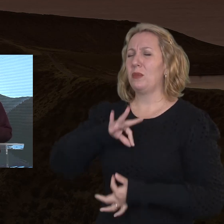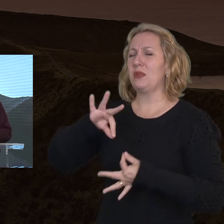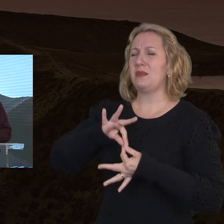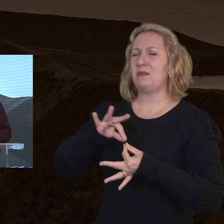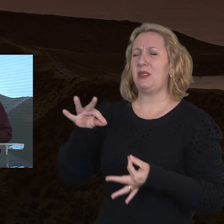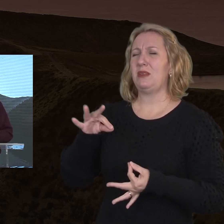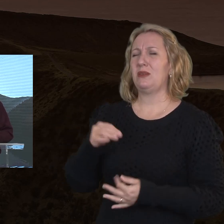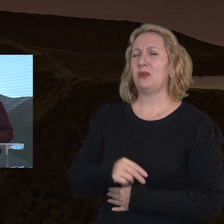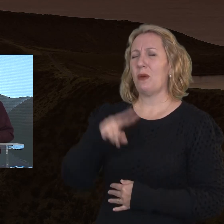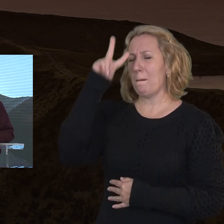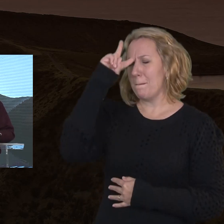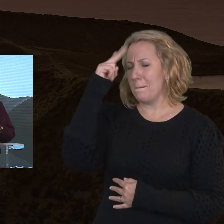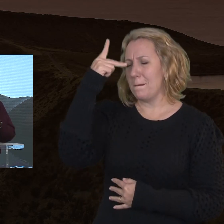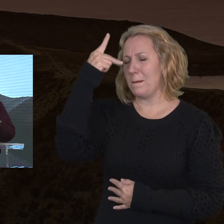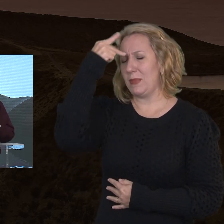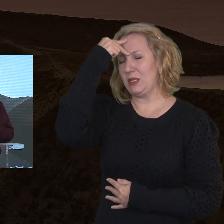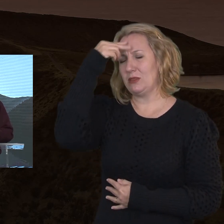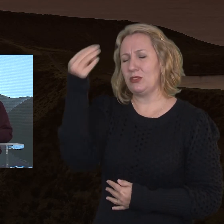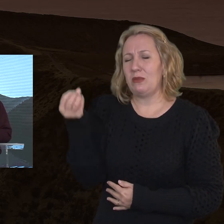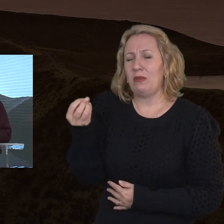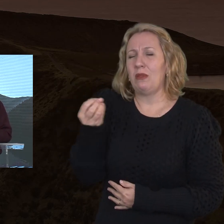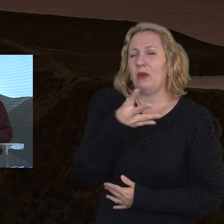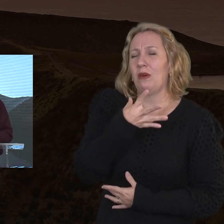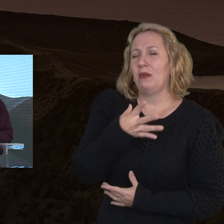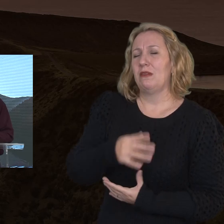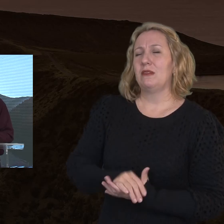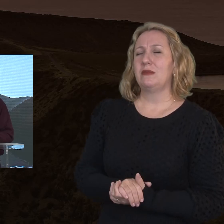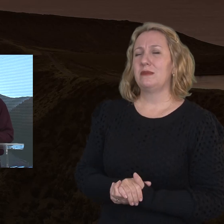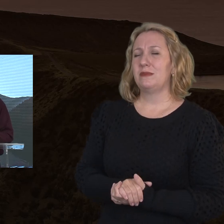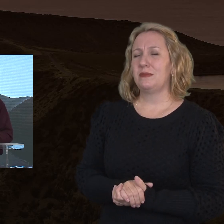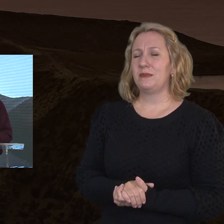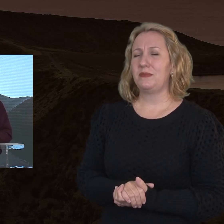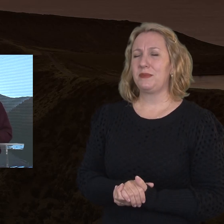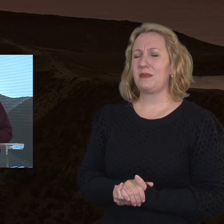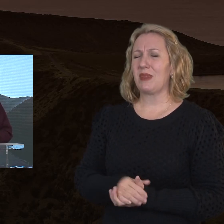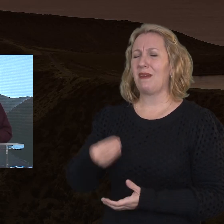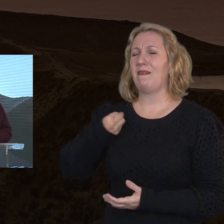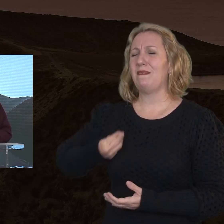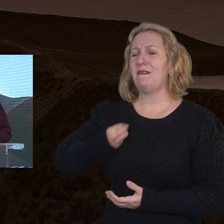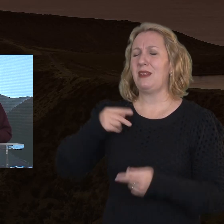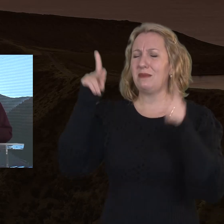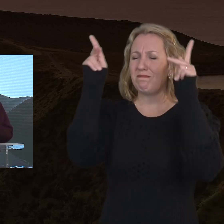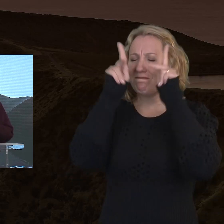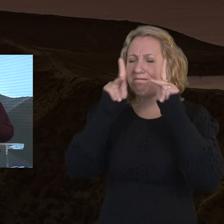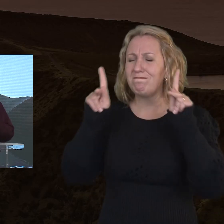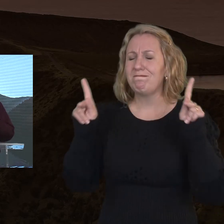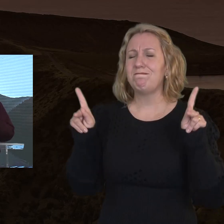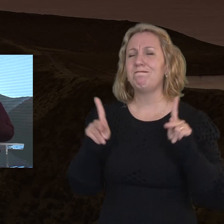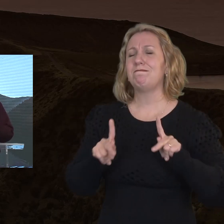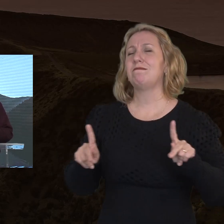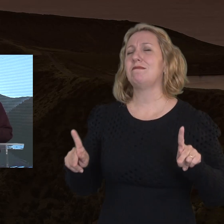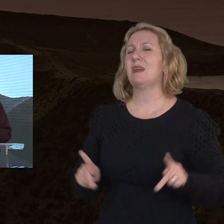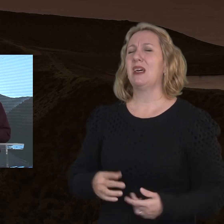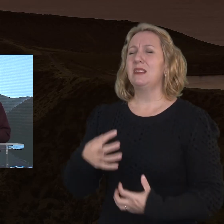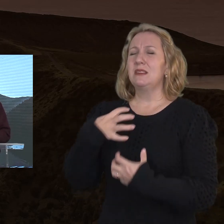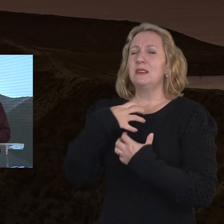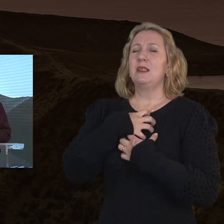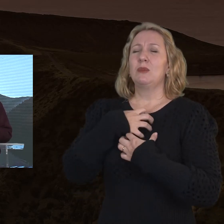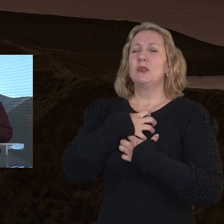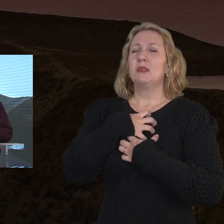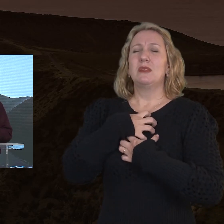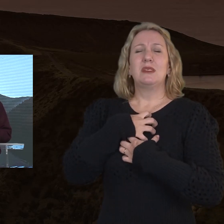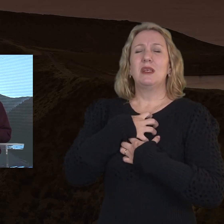totalmente renovada uma mente colocado no espírito que produz vida e paz e também uma uma emoção